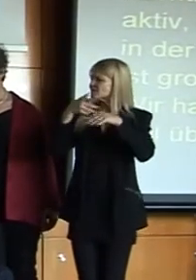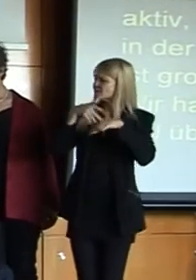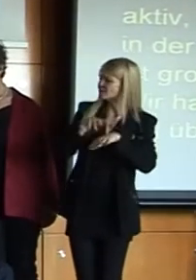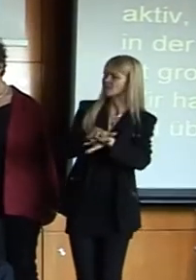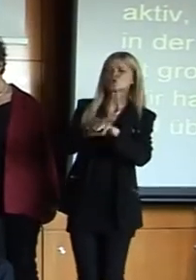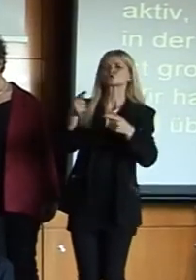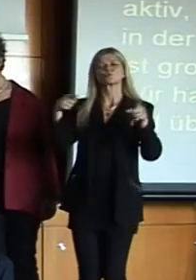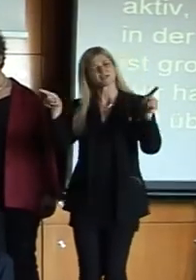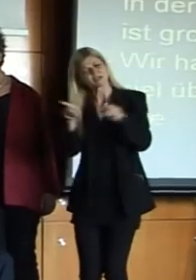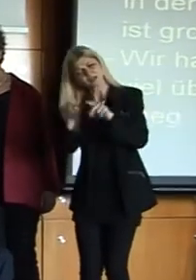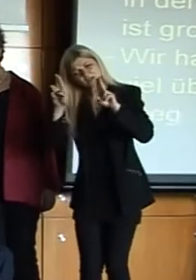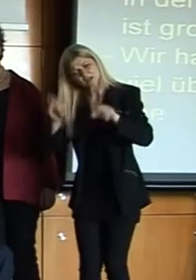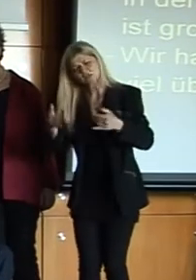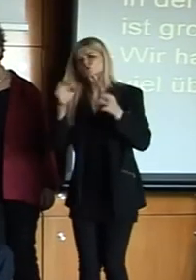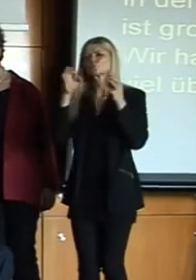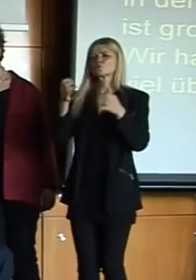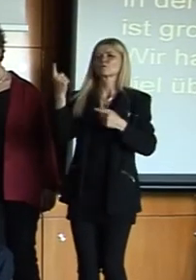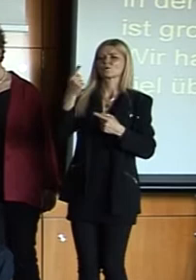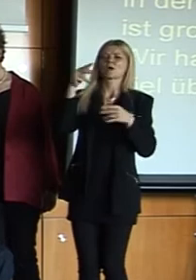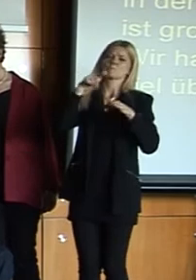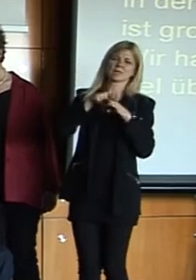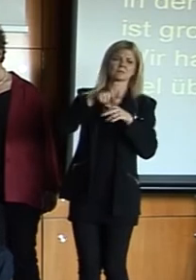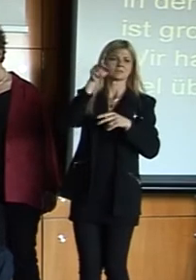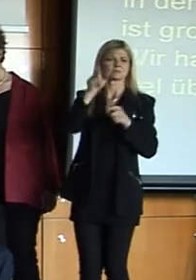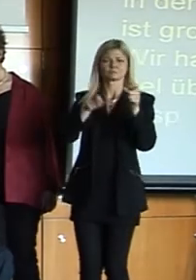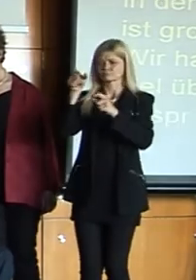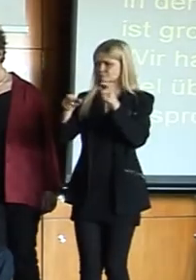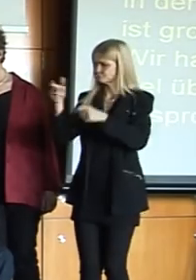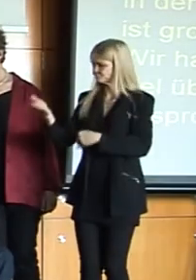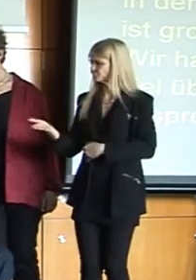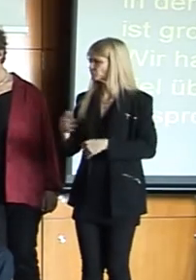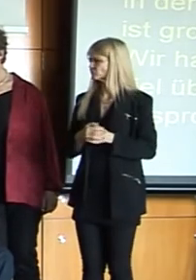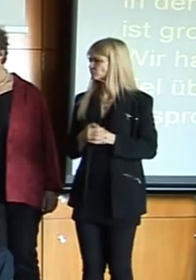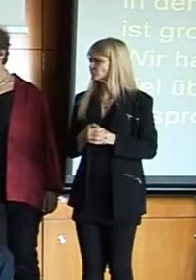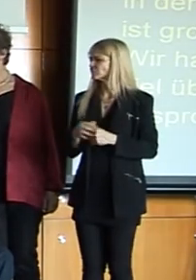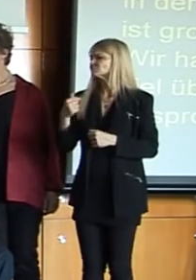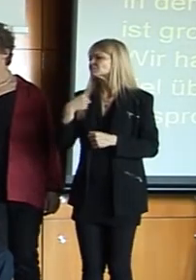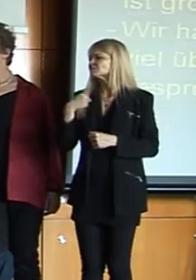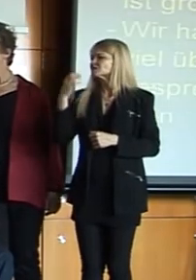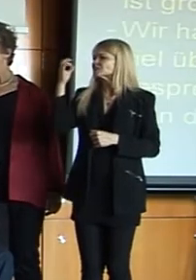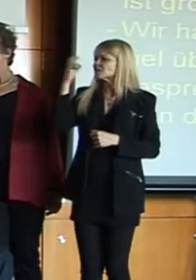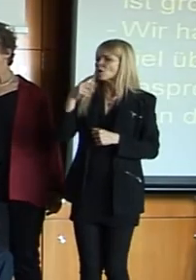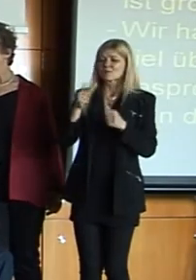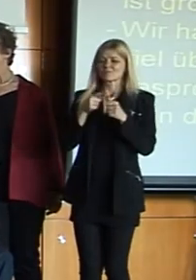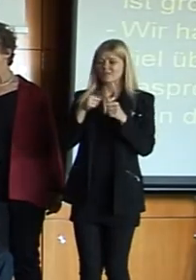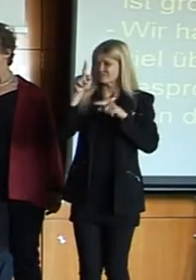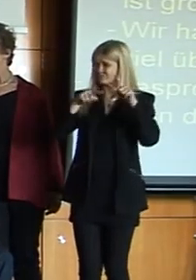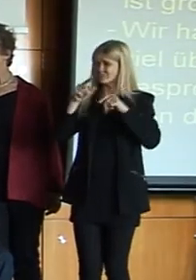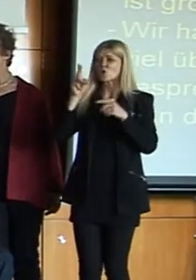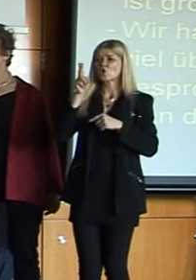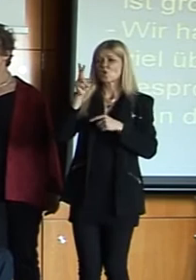für behinderte Menschen. Ich glaube, wenn man die einzelnen Kollektivverträge